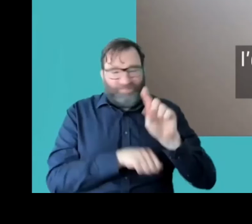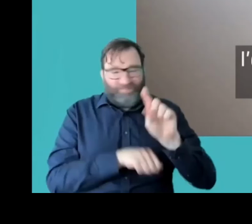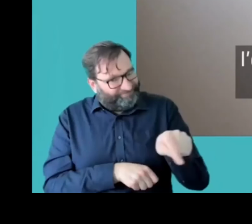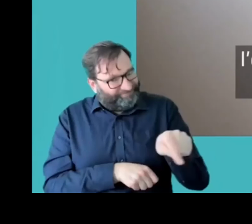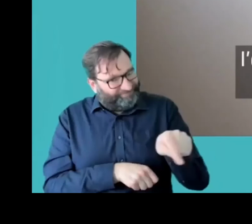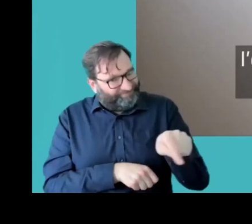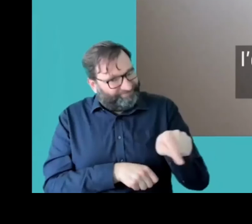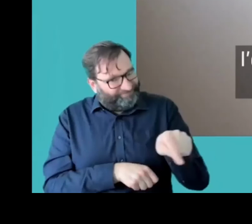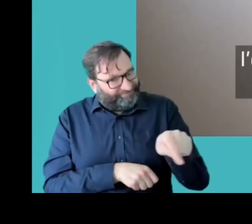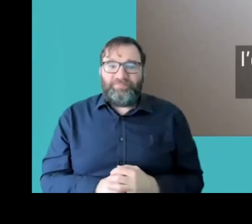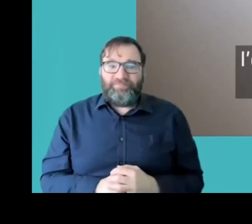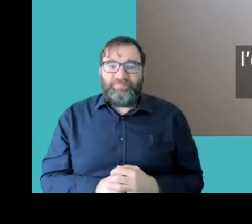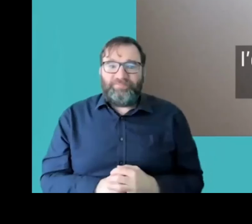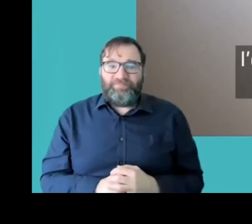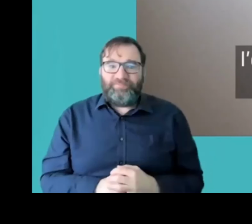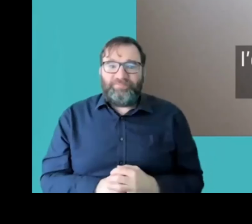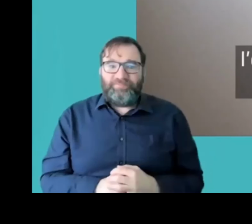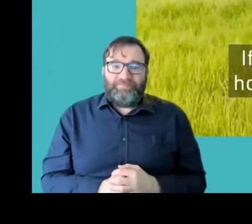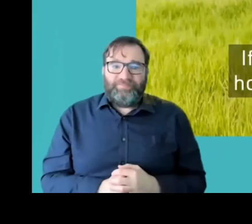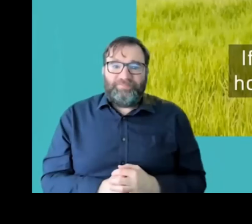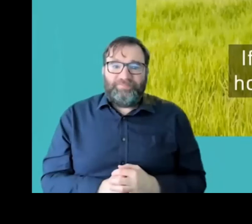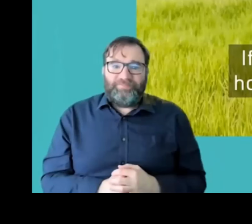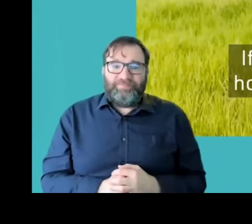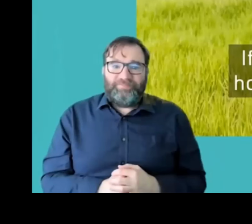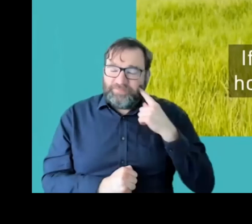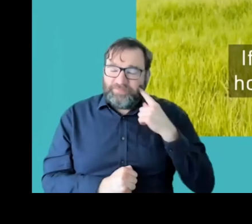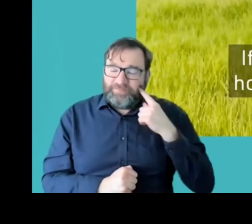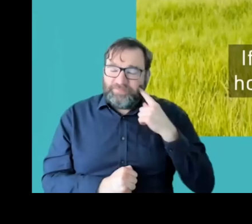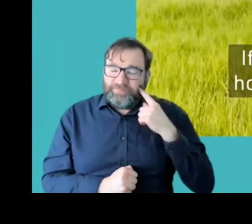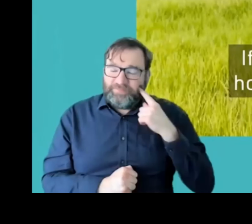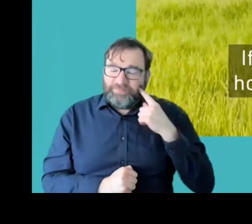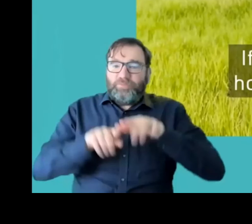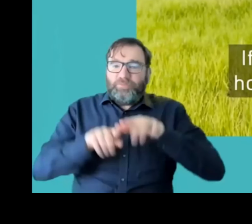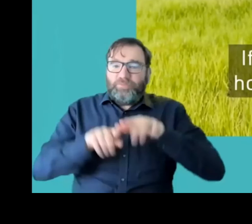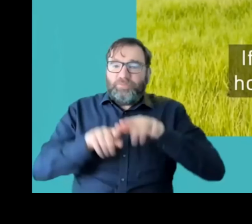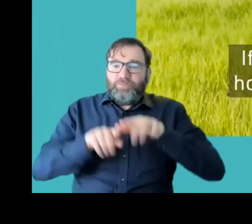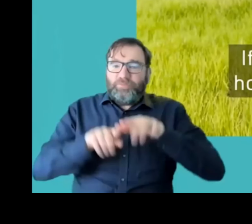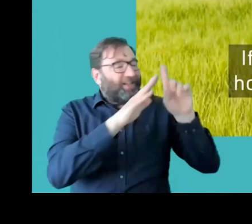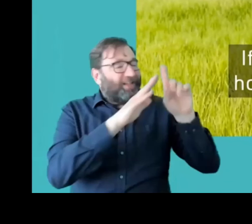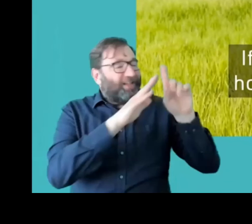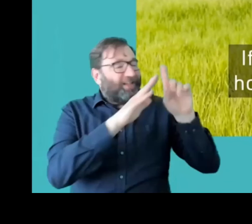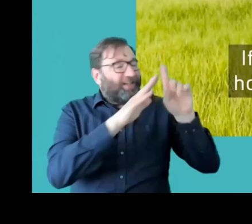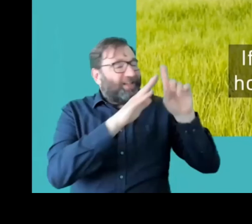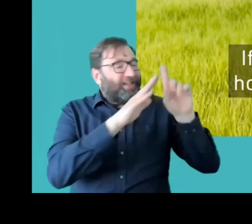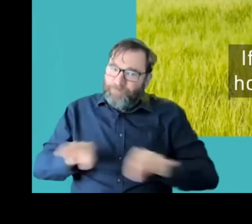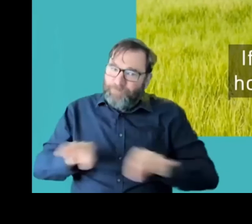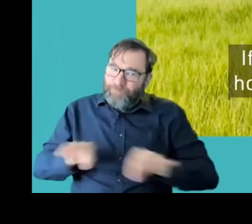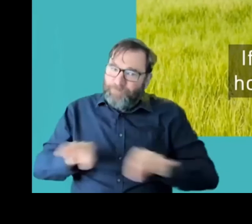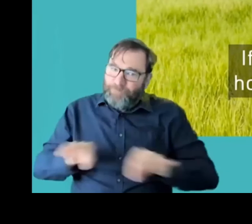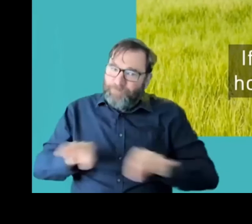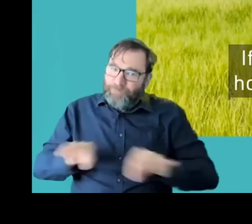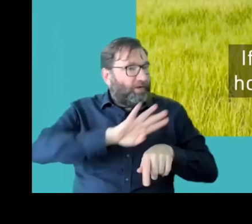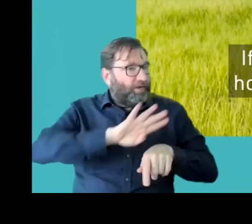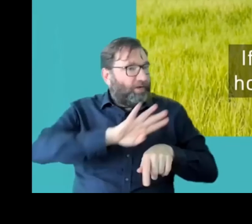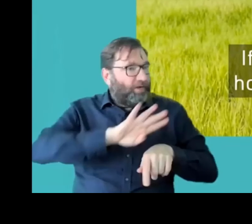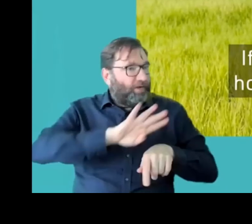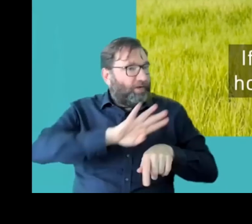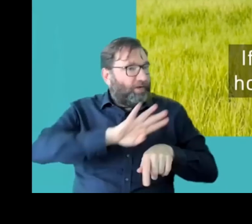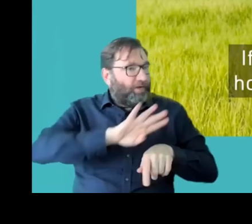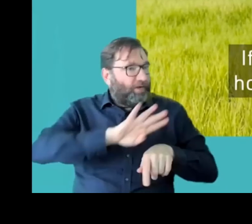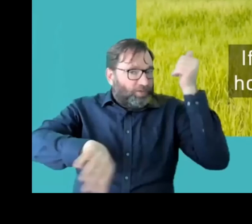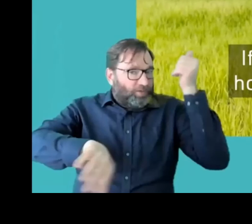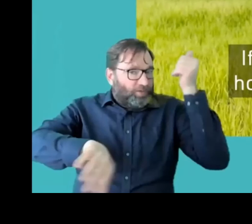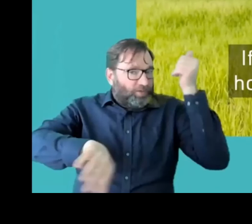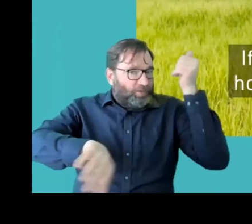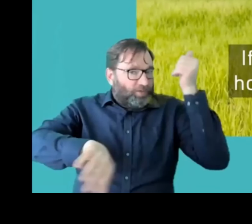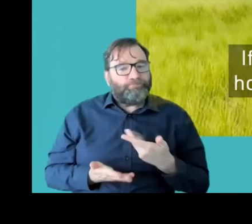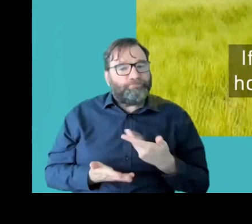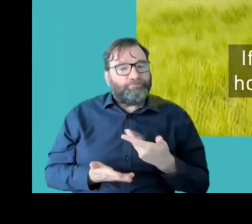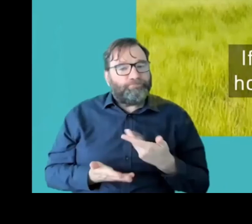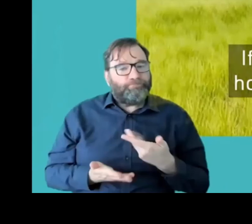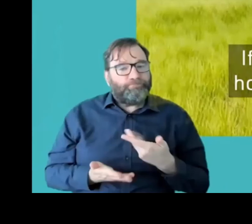những